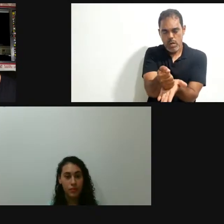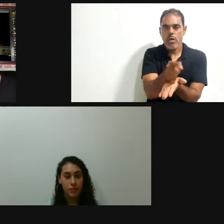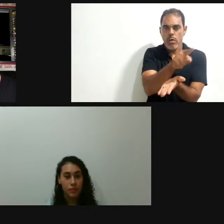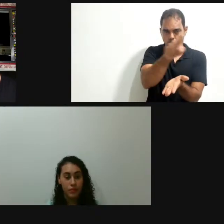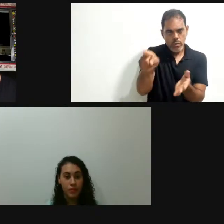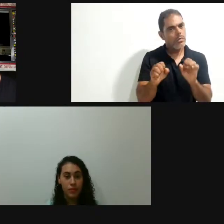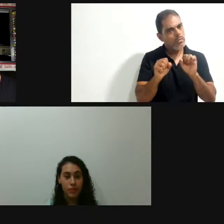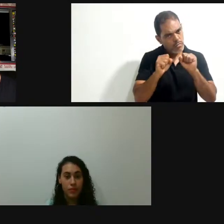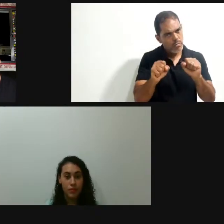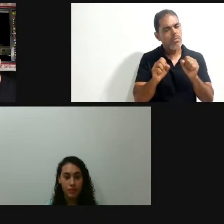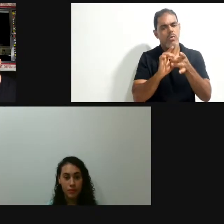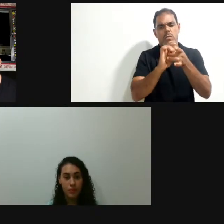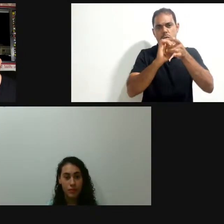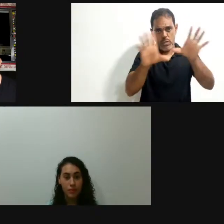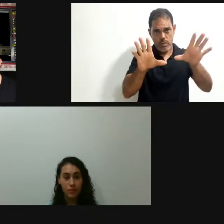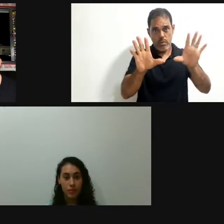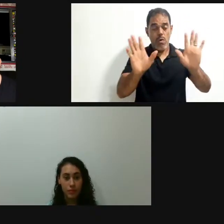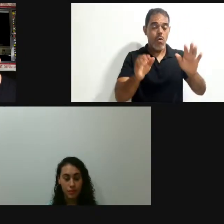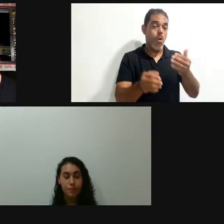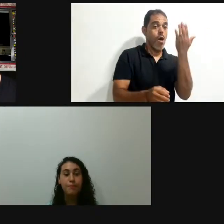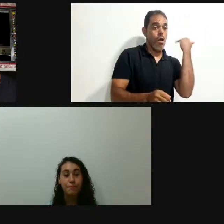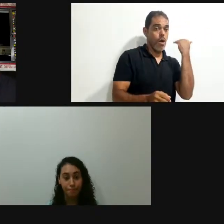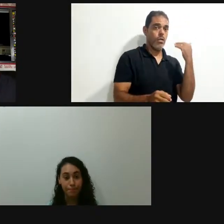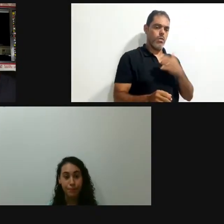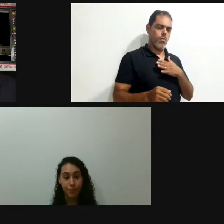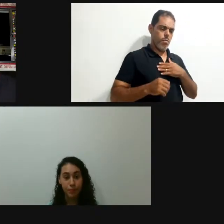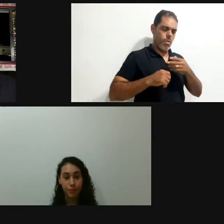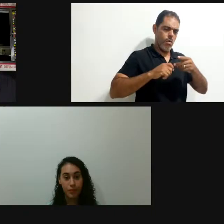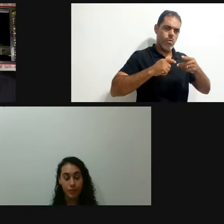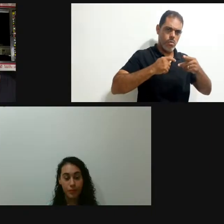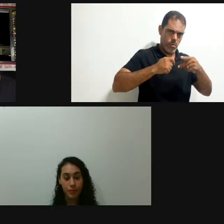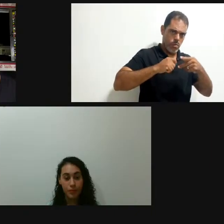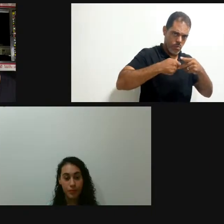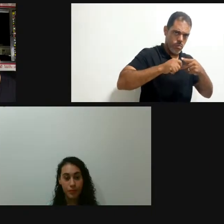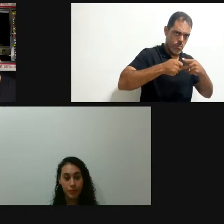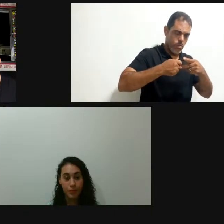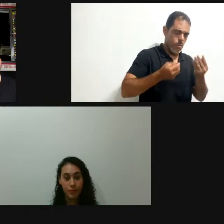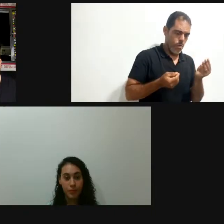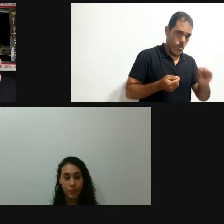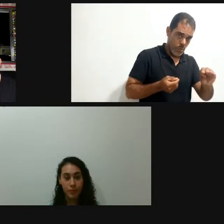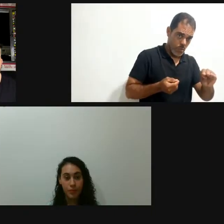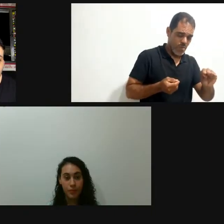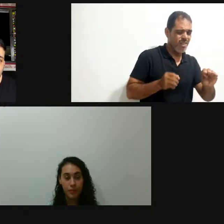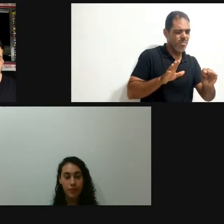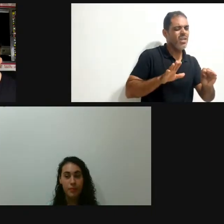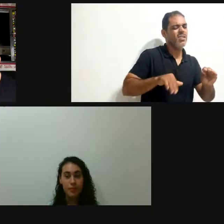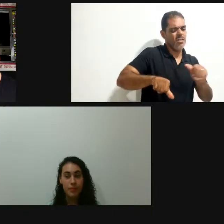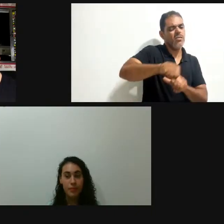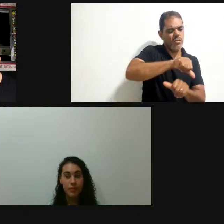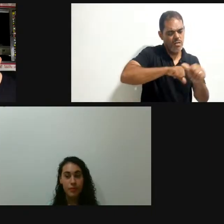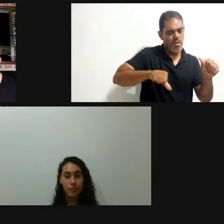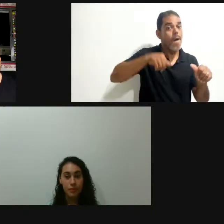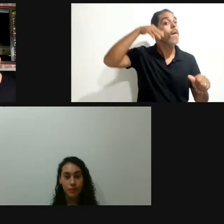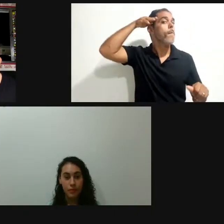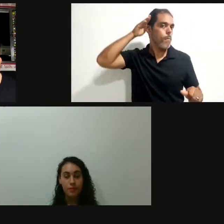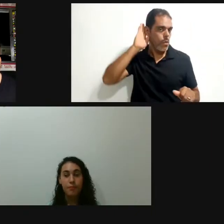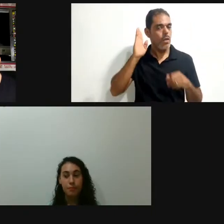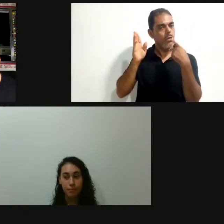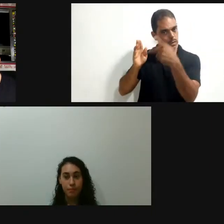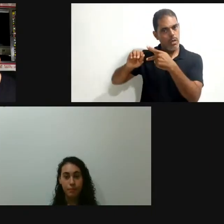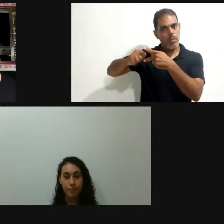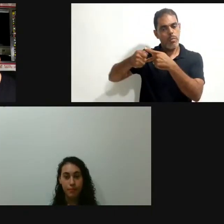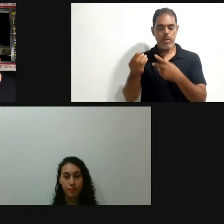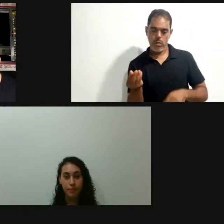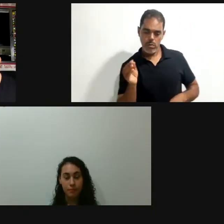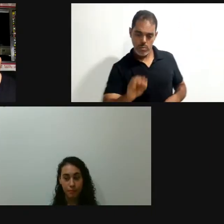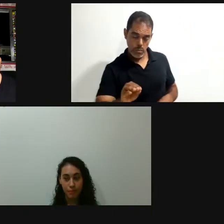colocado o meu aqui, mas eu acho que é mais prático, se a Bia concordar, colocar o dela aqui mesmo. Você faz uma doação que você sentir no